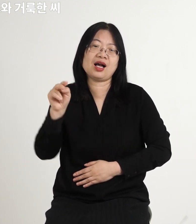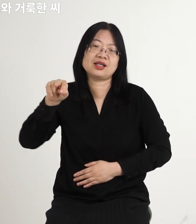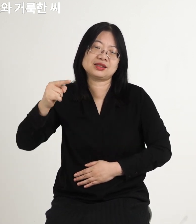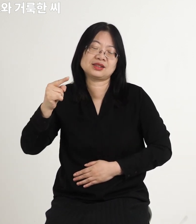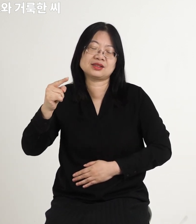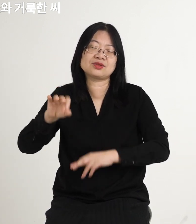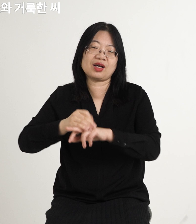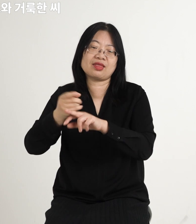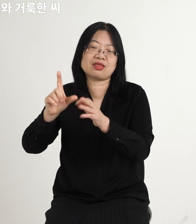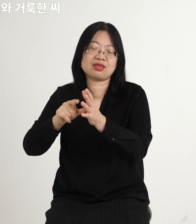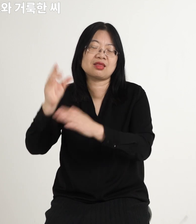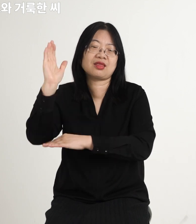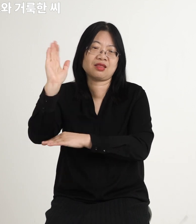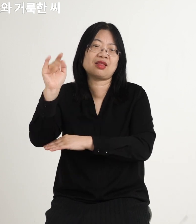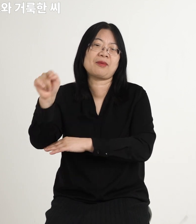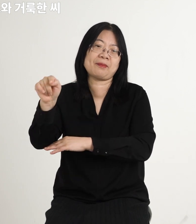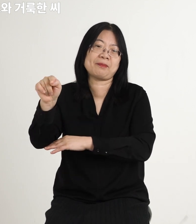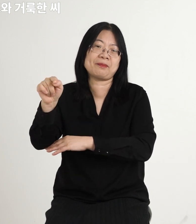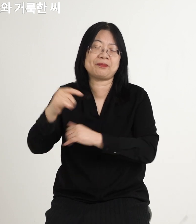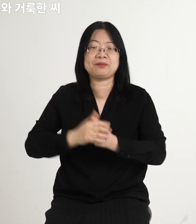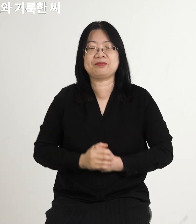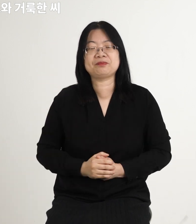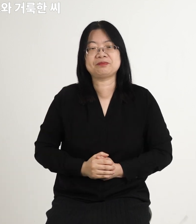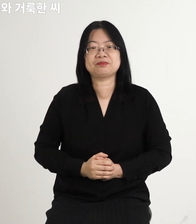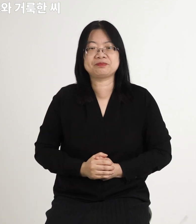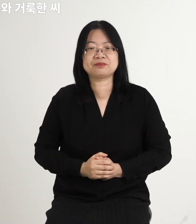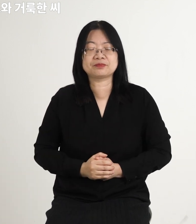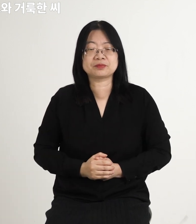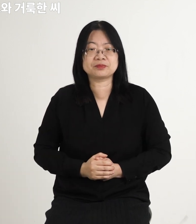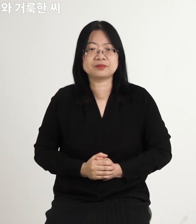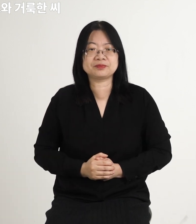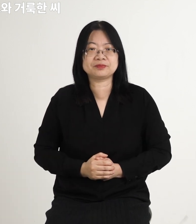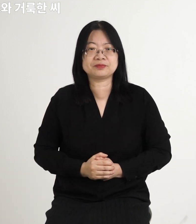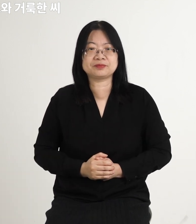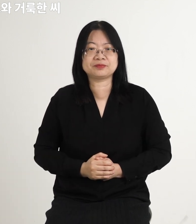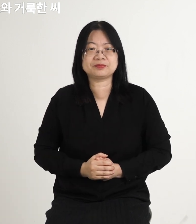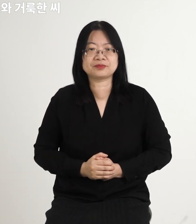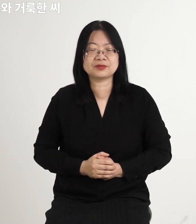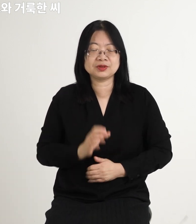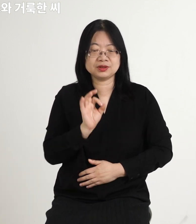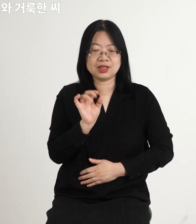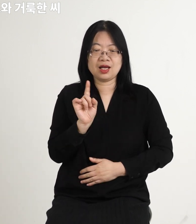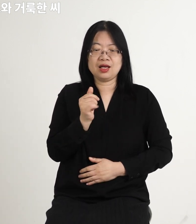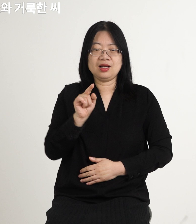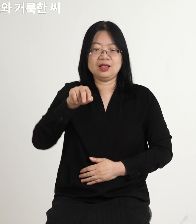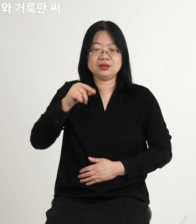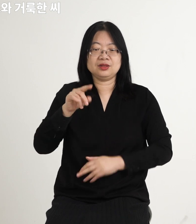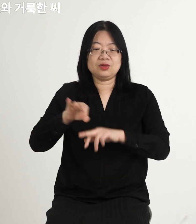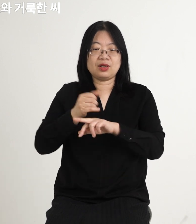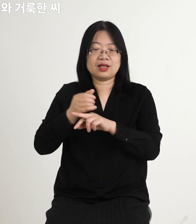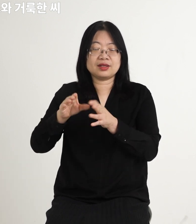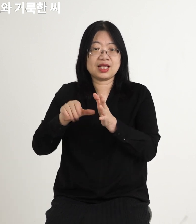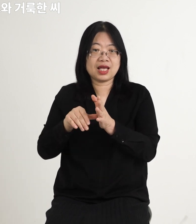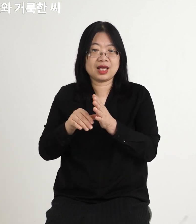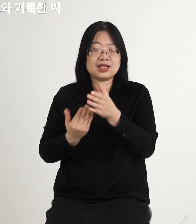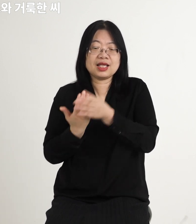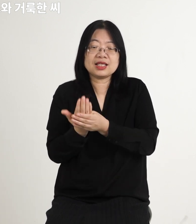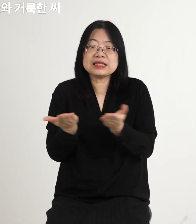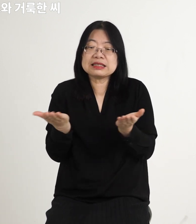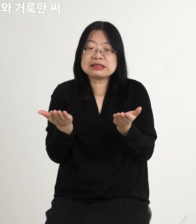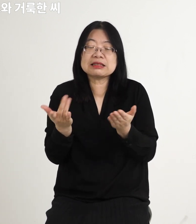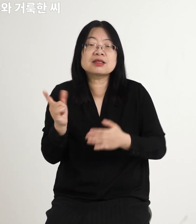이야기예요. 이 유다 왕의 계보를 얘기하는 거죠. 자, 아스 왕 때에 어떤 일이